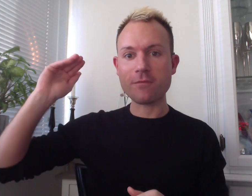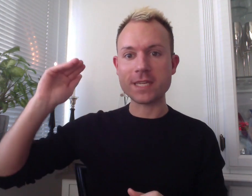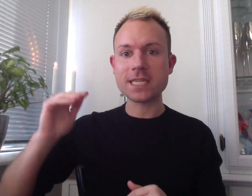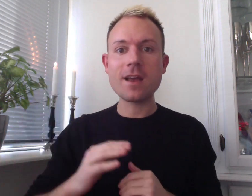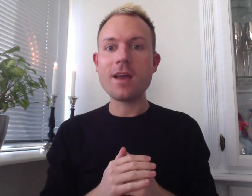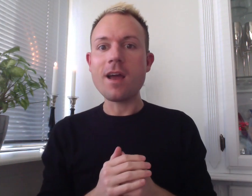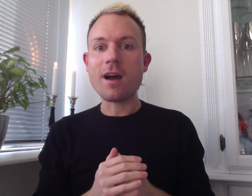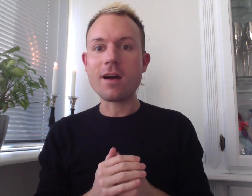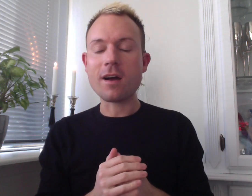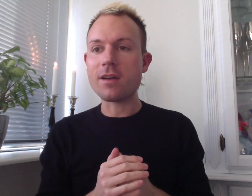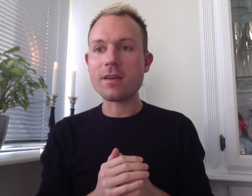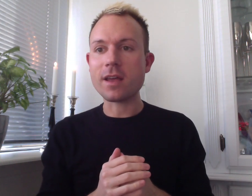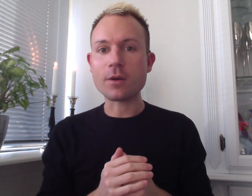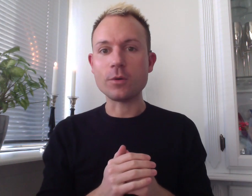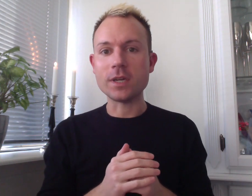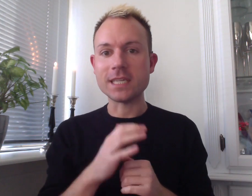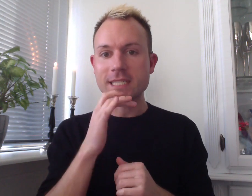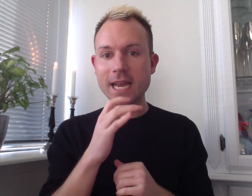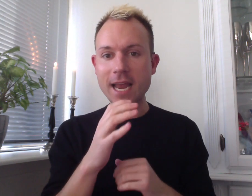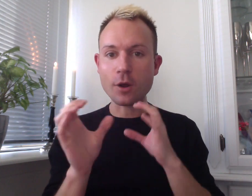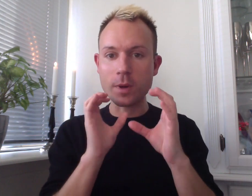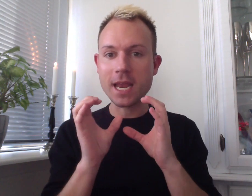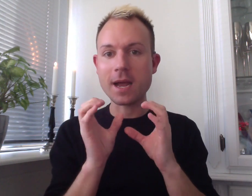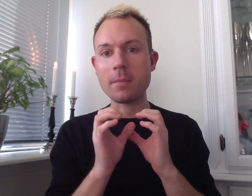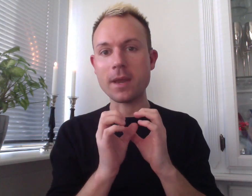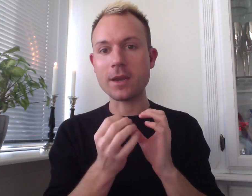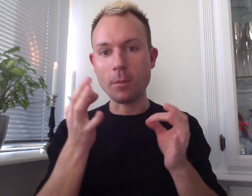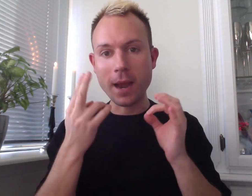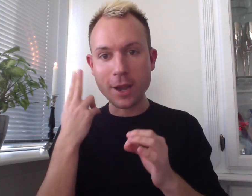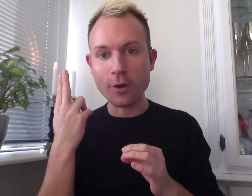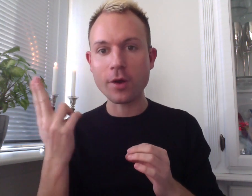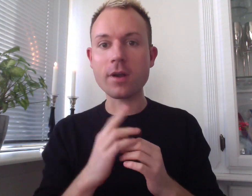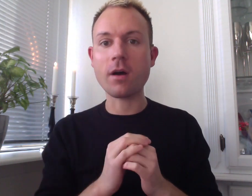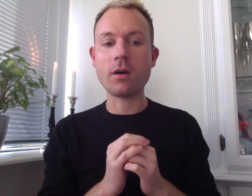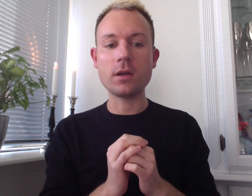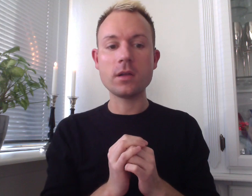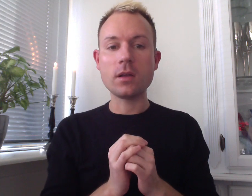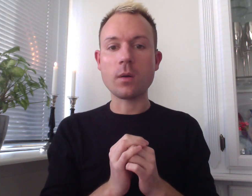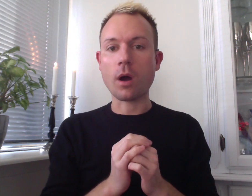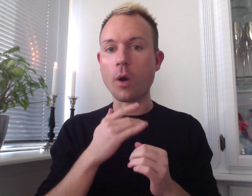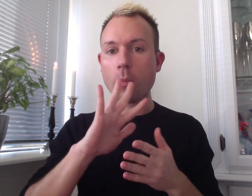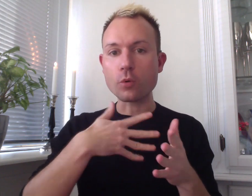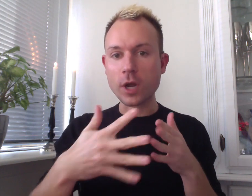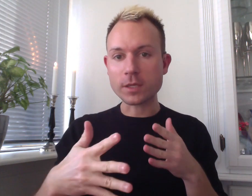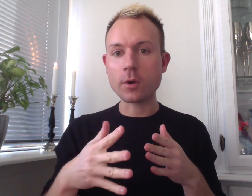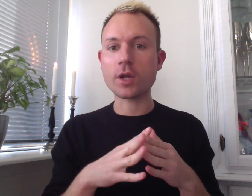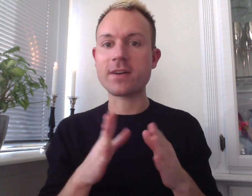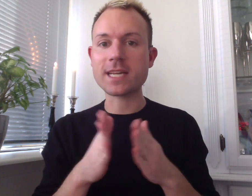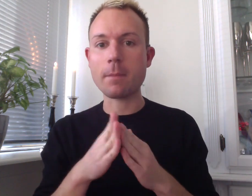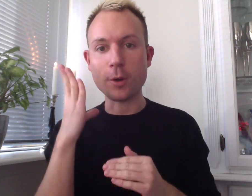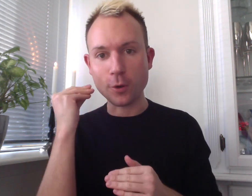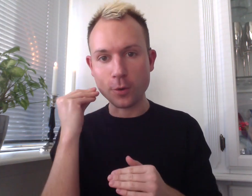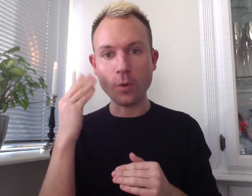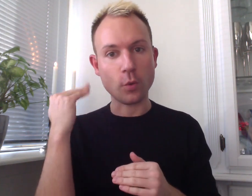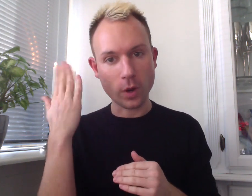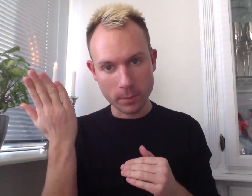office. At kunne tale og kommunikere med normalhørende og opbruge transport, når jeg var sammen med døve og høre hende